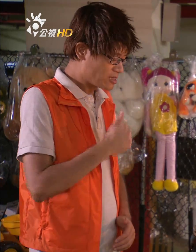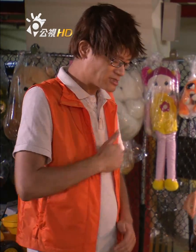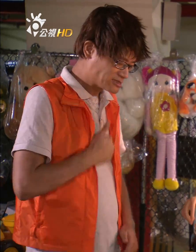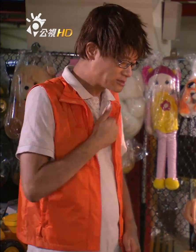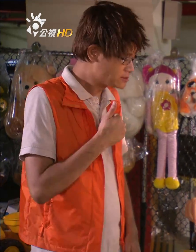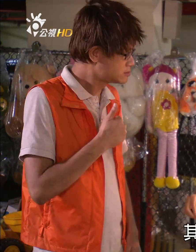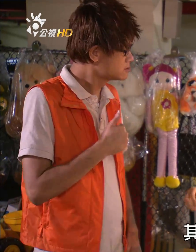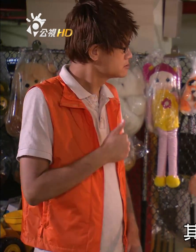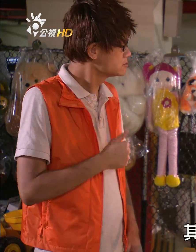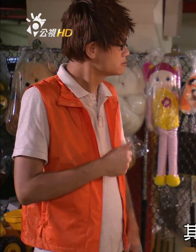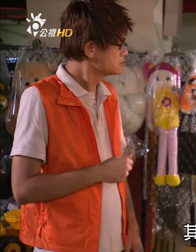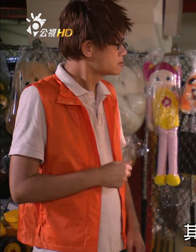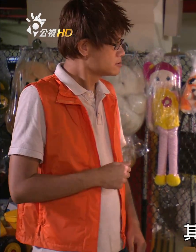哦？